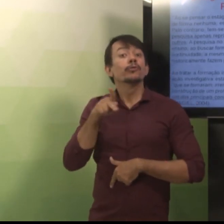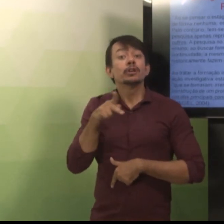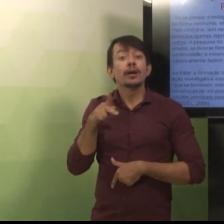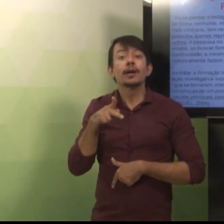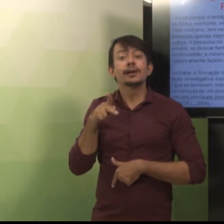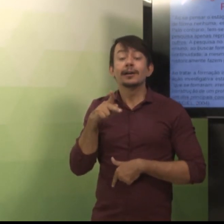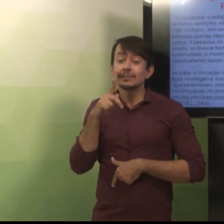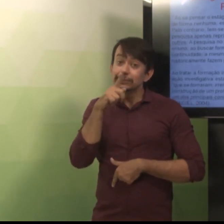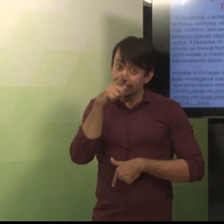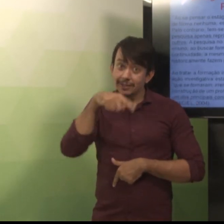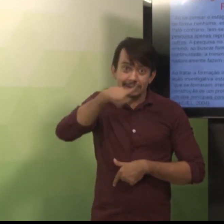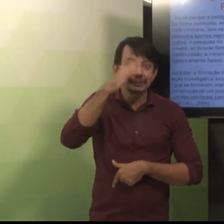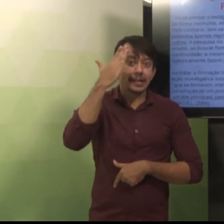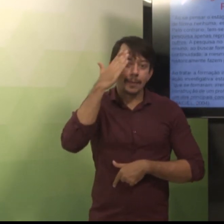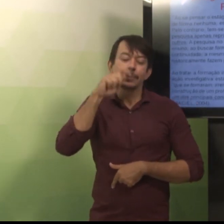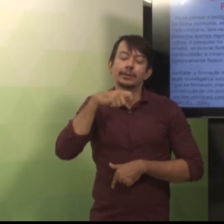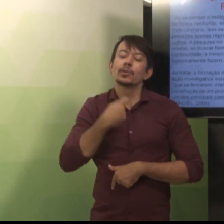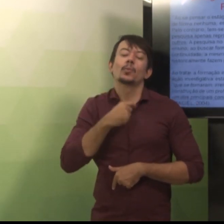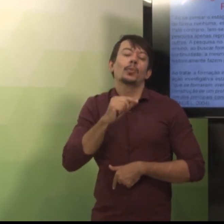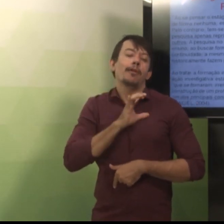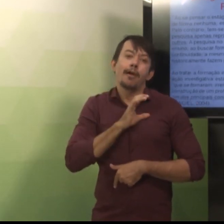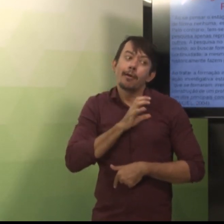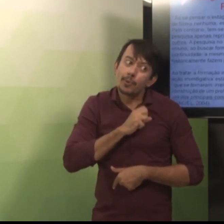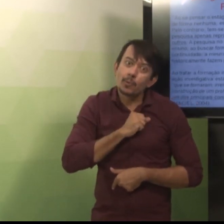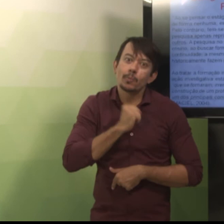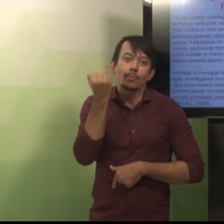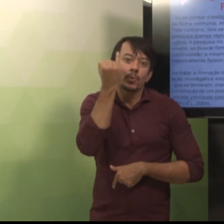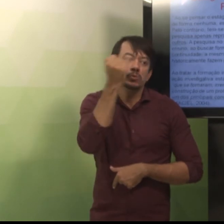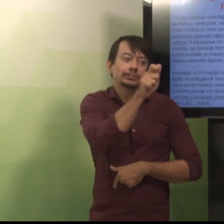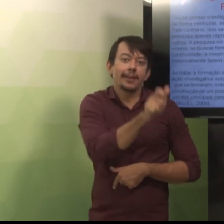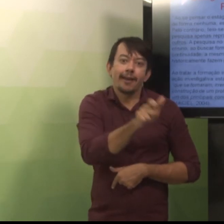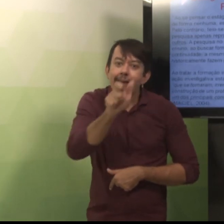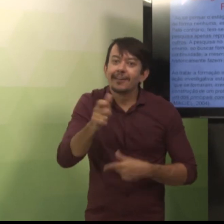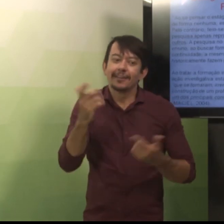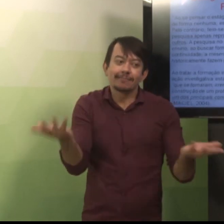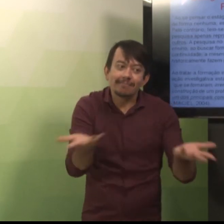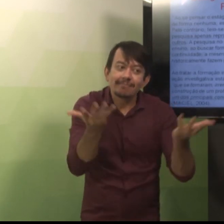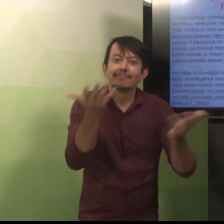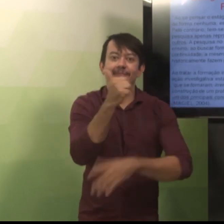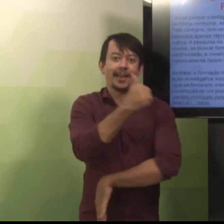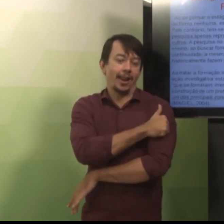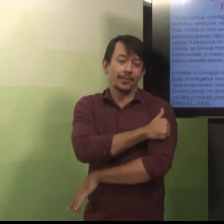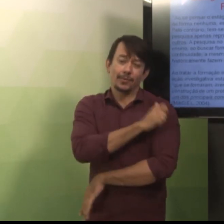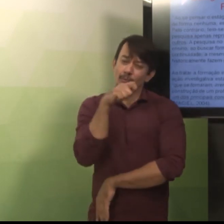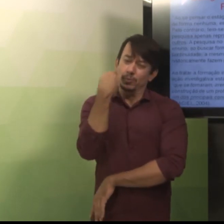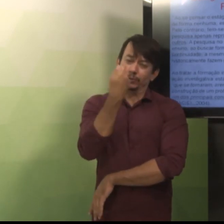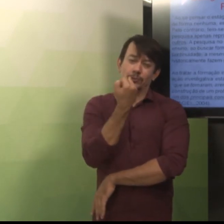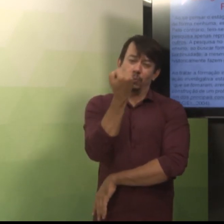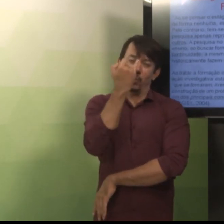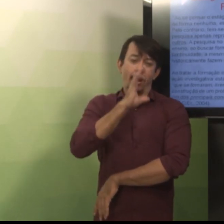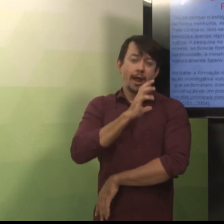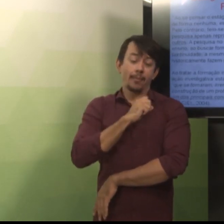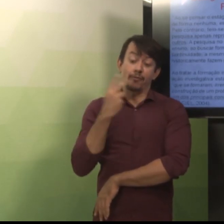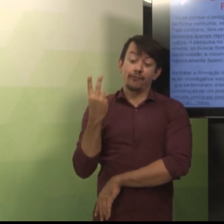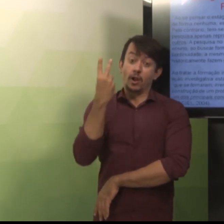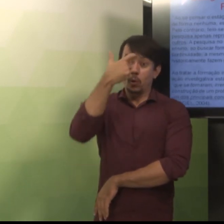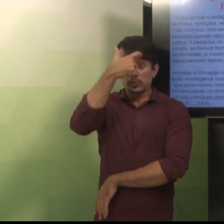ter atitude. Eu preciso desenvolver o meu trabalho com amor, isso é muito importante. Eu preciso estimular os meus alunos,